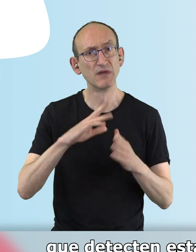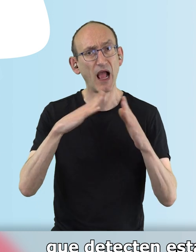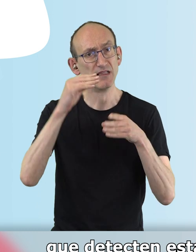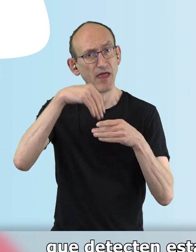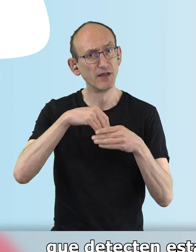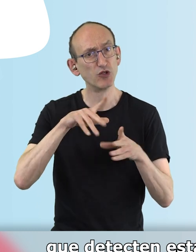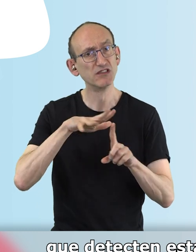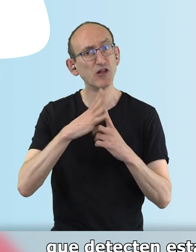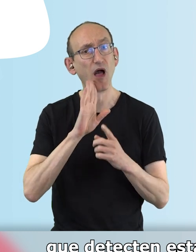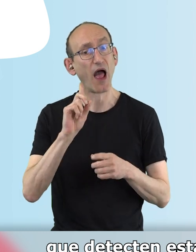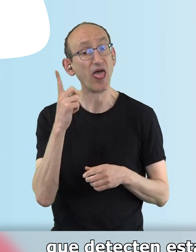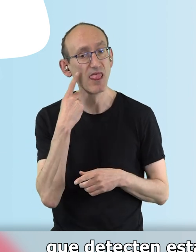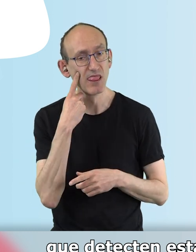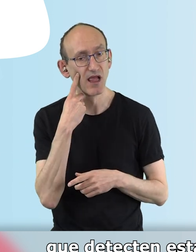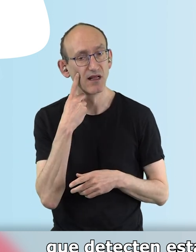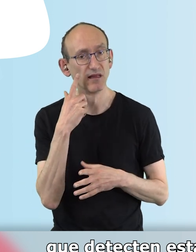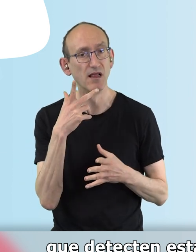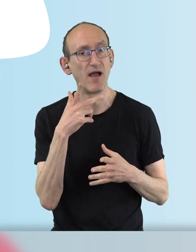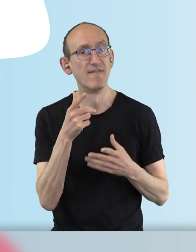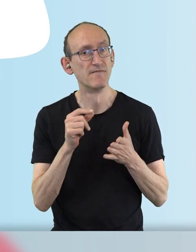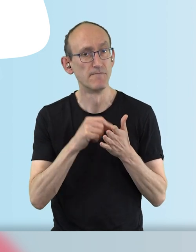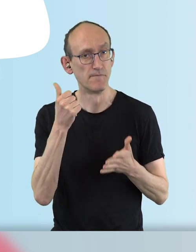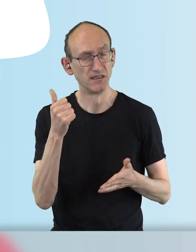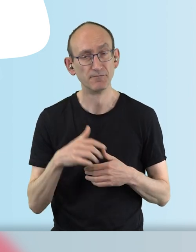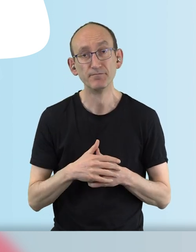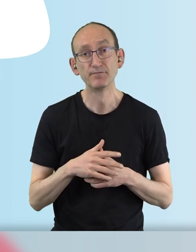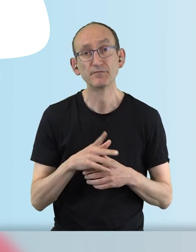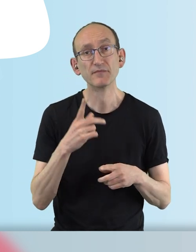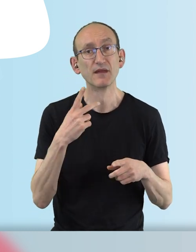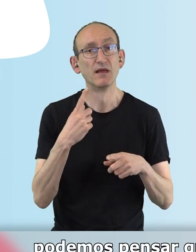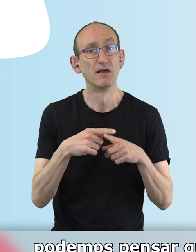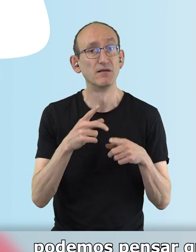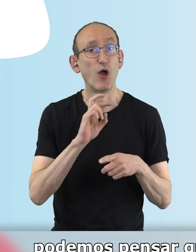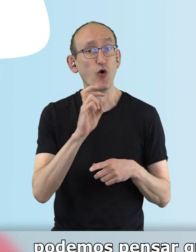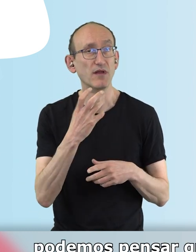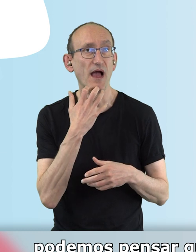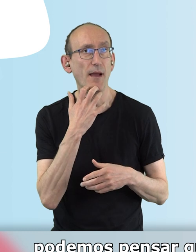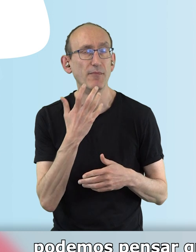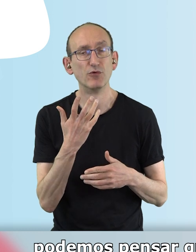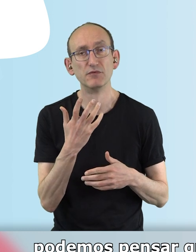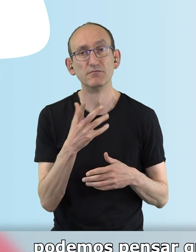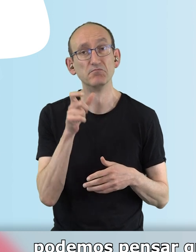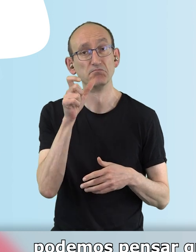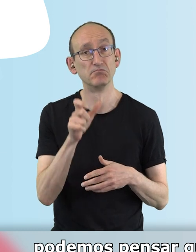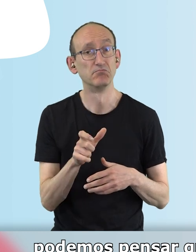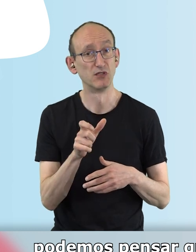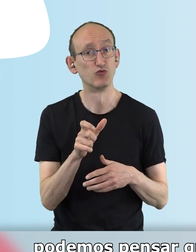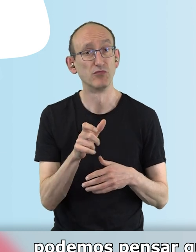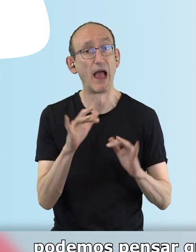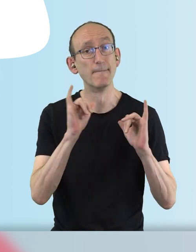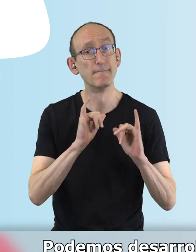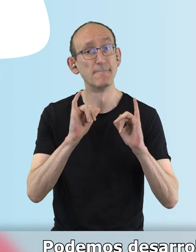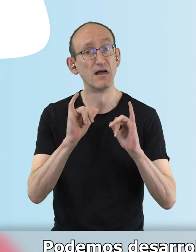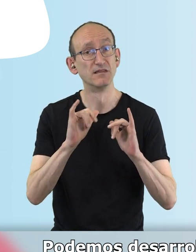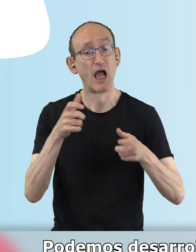que detecten estas situaciones de forma más transparente. Otros elementos, por ejemplo, podemos pensar que una persona sale a pasear